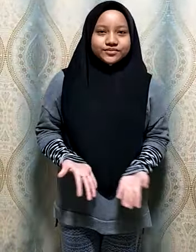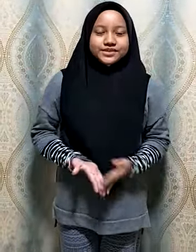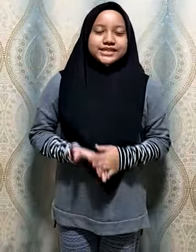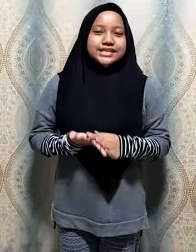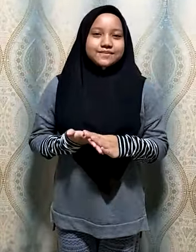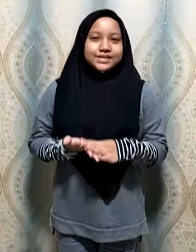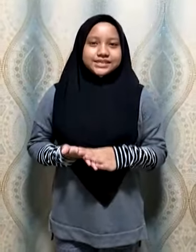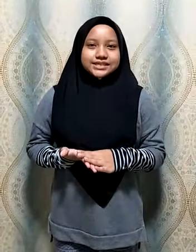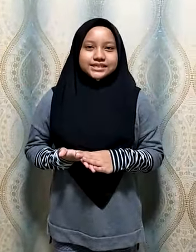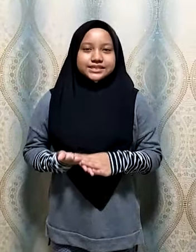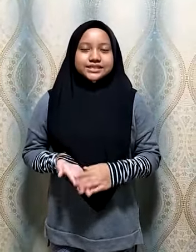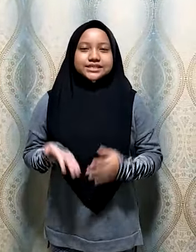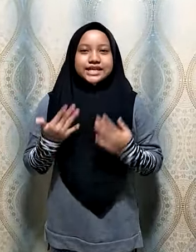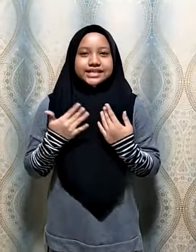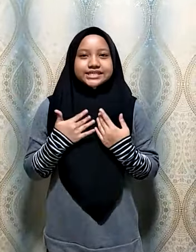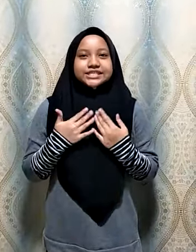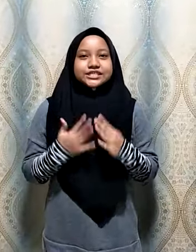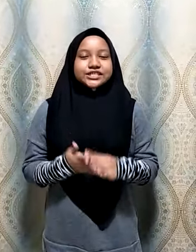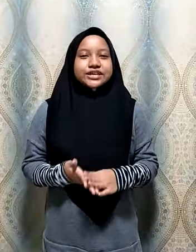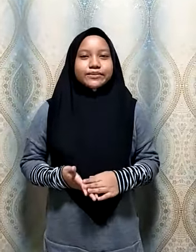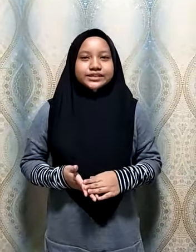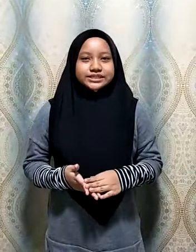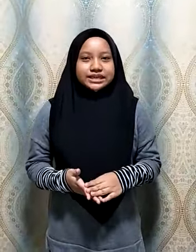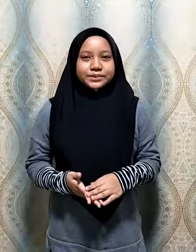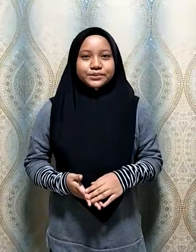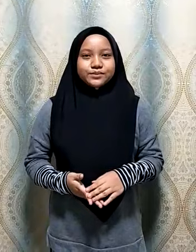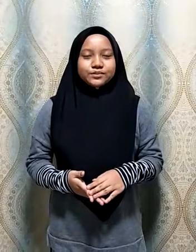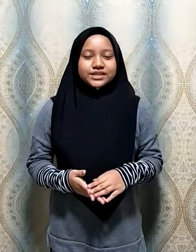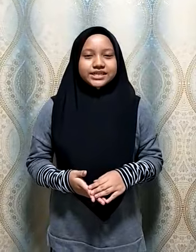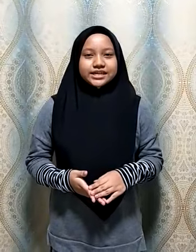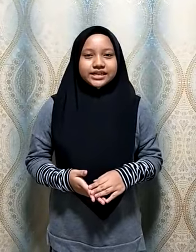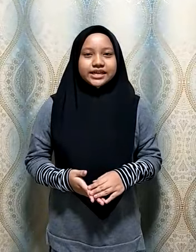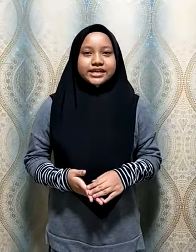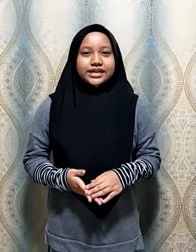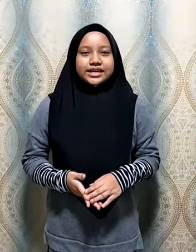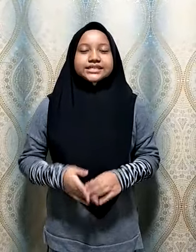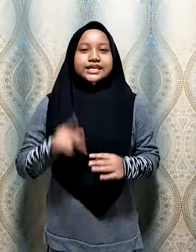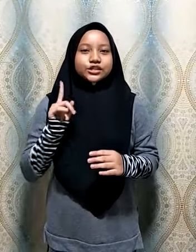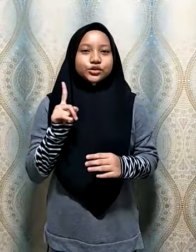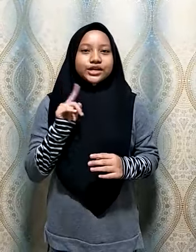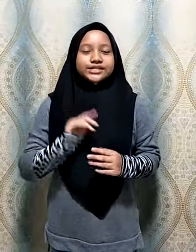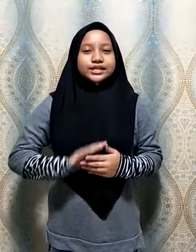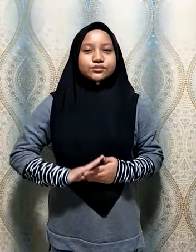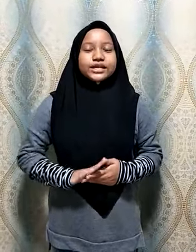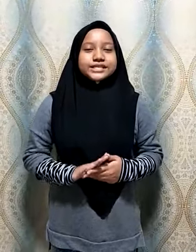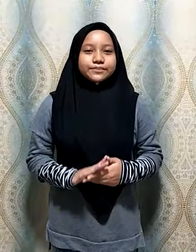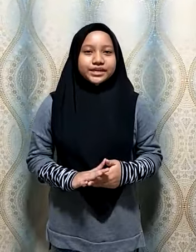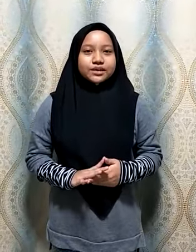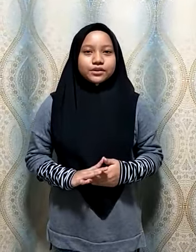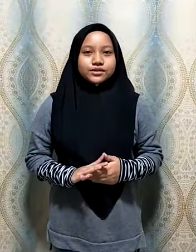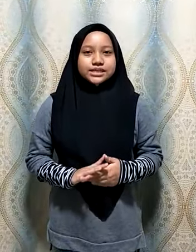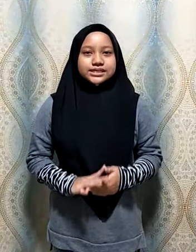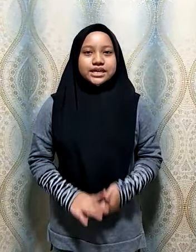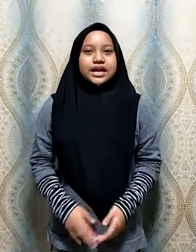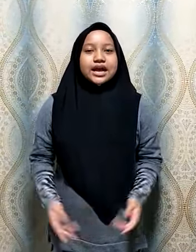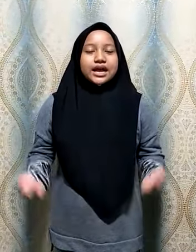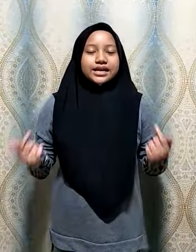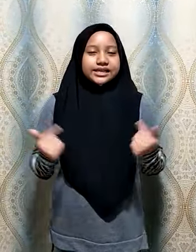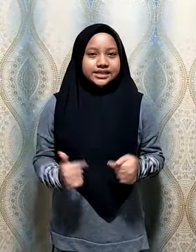Assalamualaikum dan selamat sejahtera. Saya Nur Syahmat Izzan binti Muhammad Syafri dari kelas 1-1 SMK Taman Kosas. Hari ini